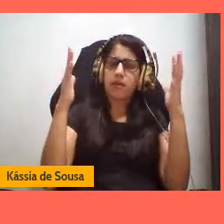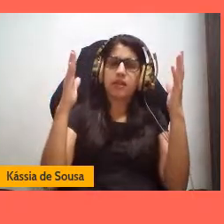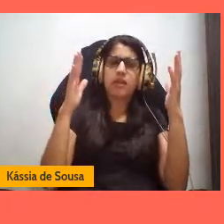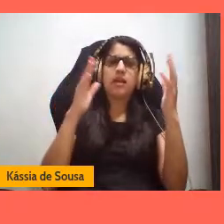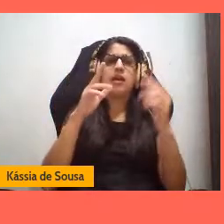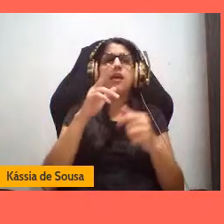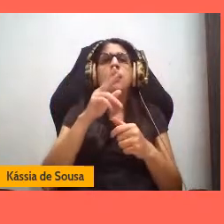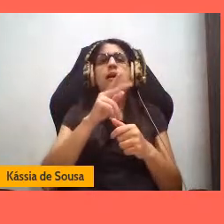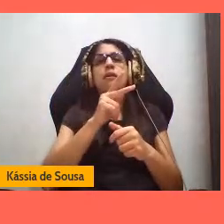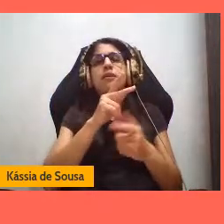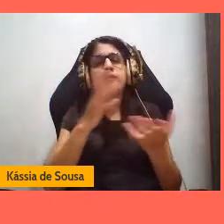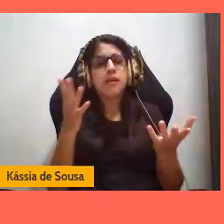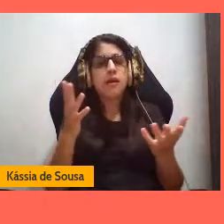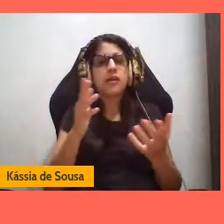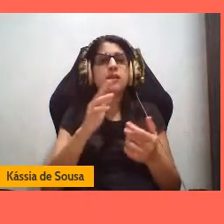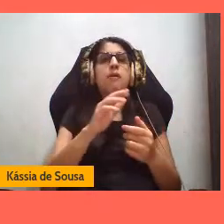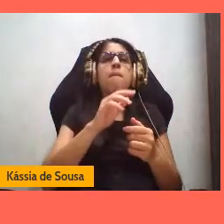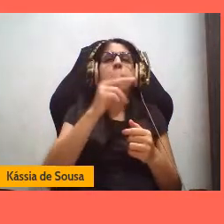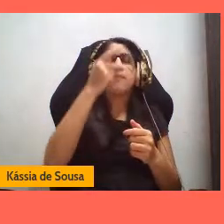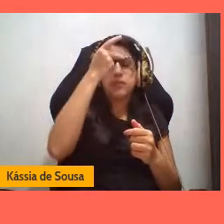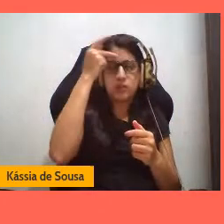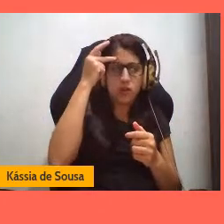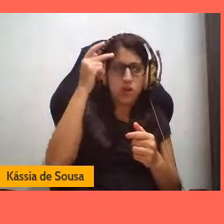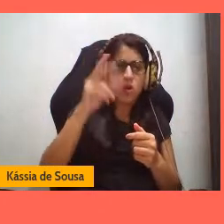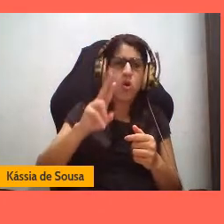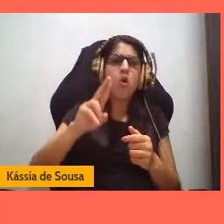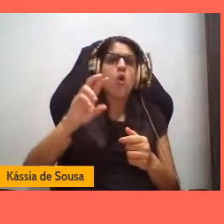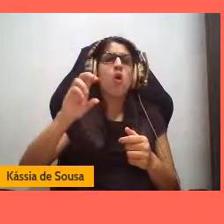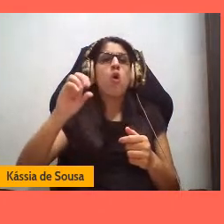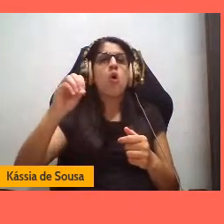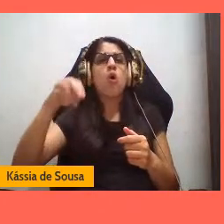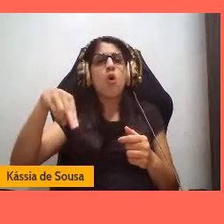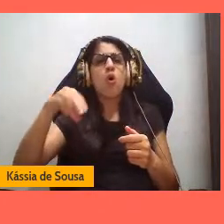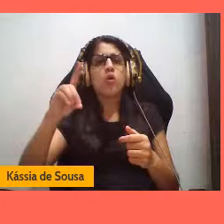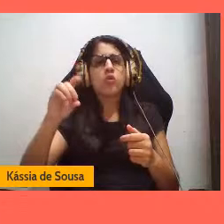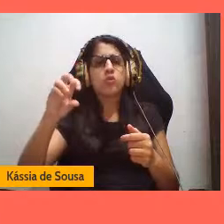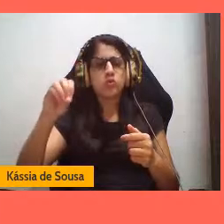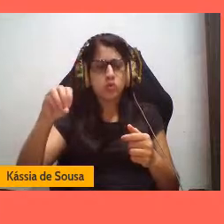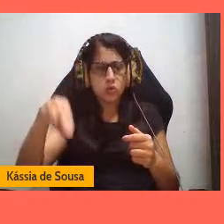de Rondon, mas toda a assessoria... todos os docentes